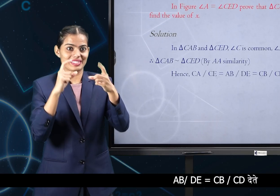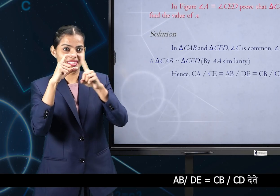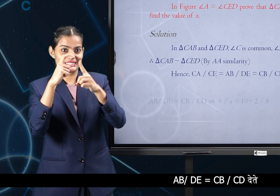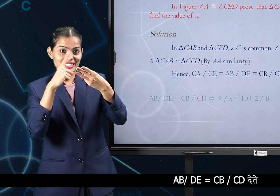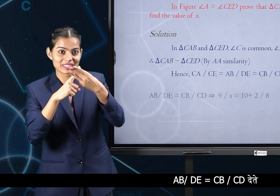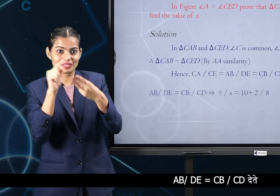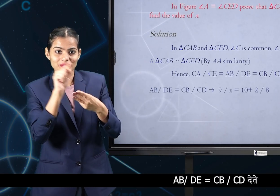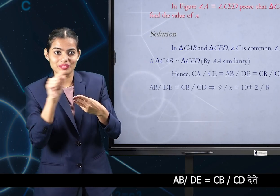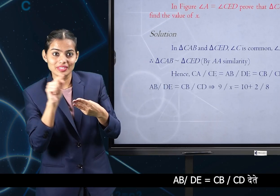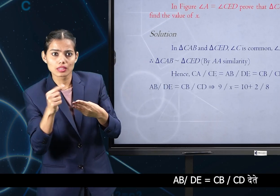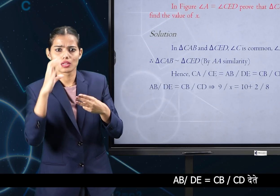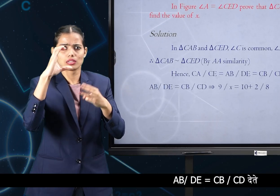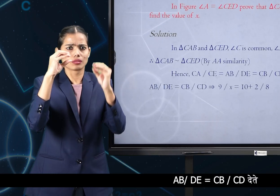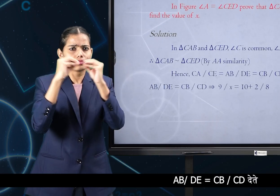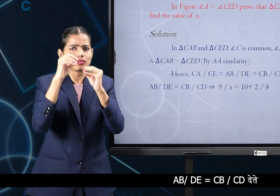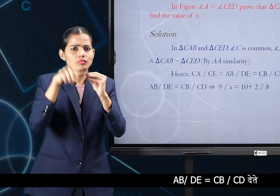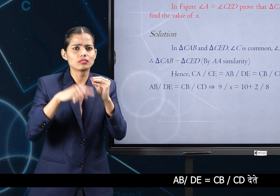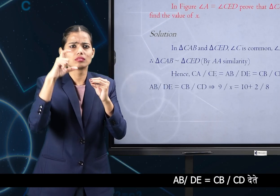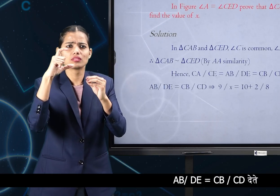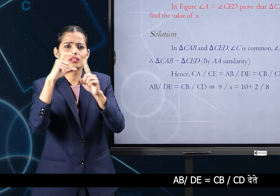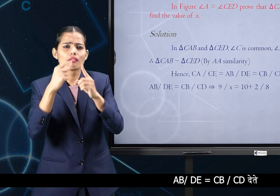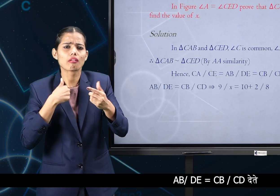AB by DE is equal to CB by CD देते.